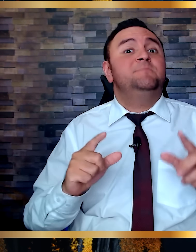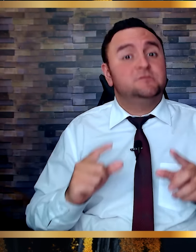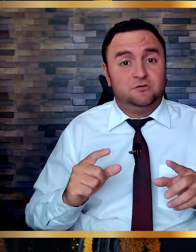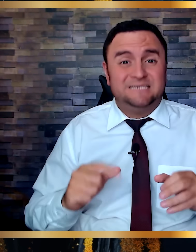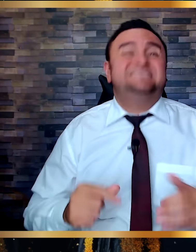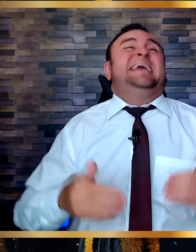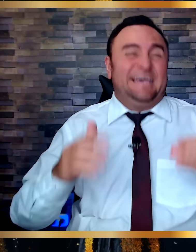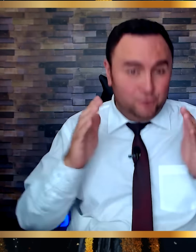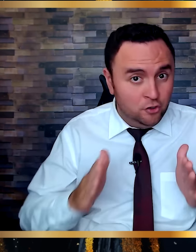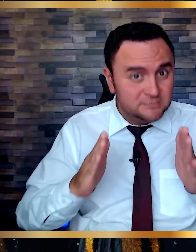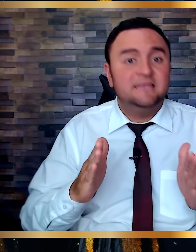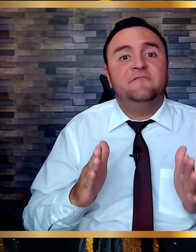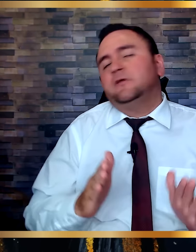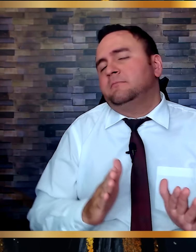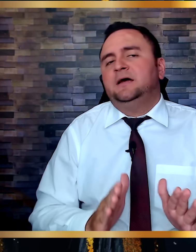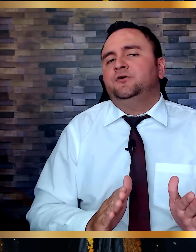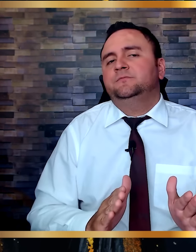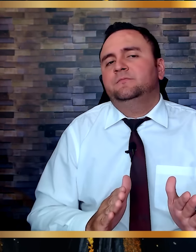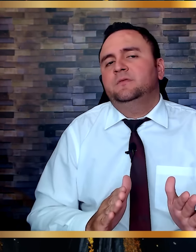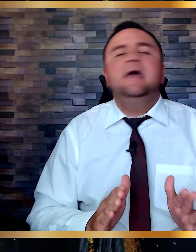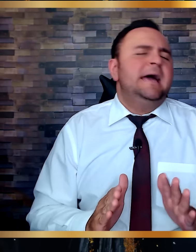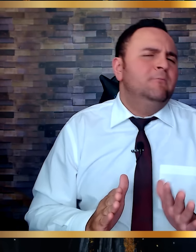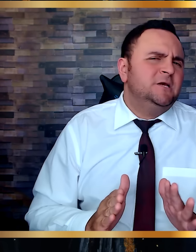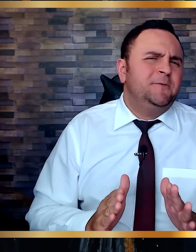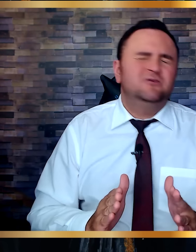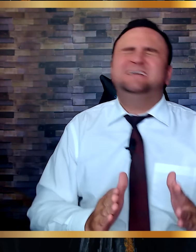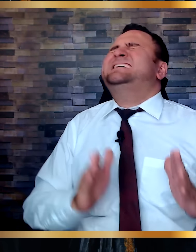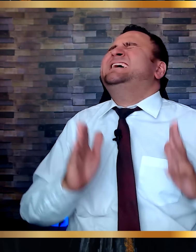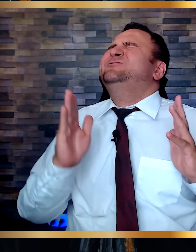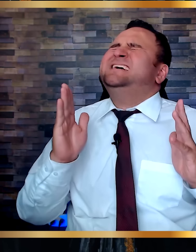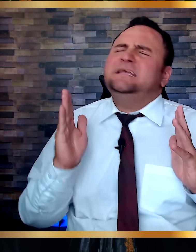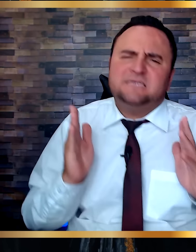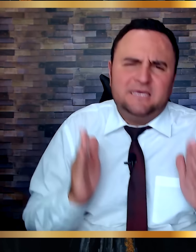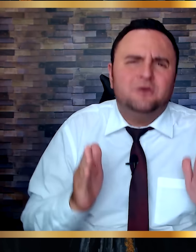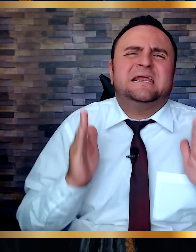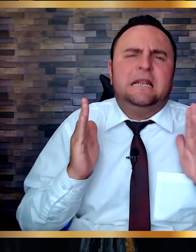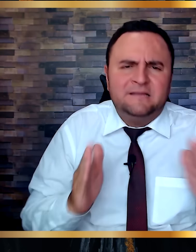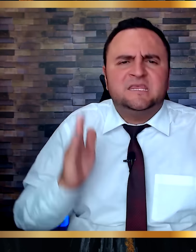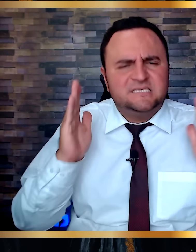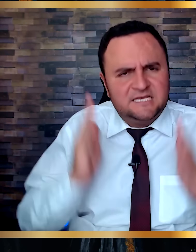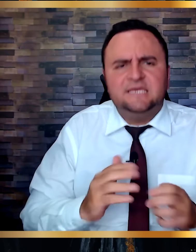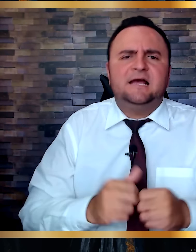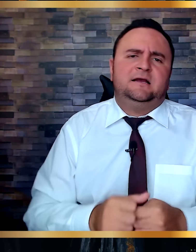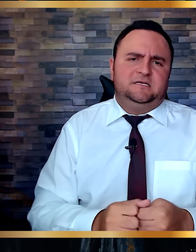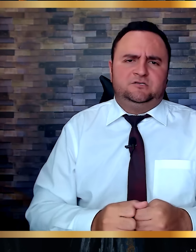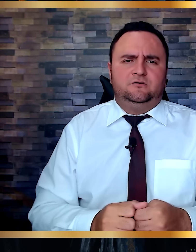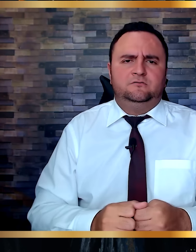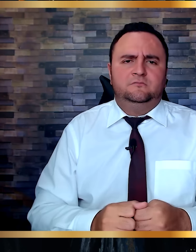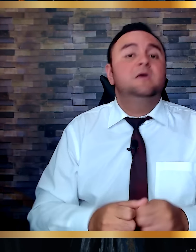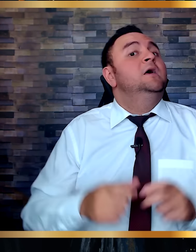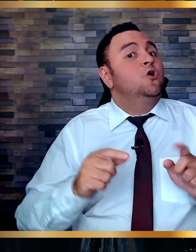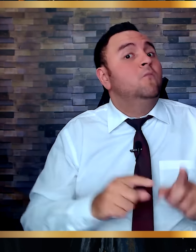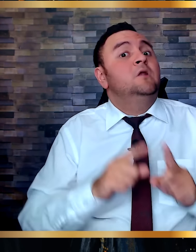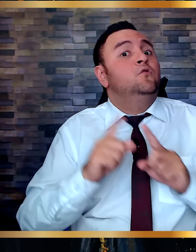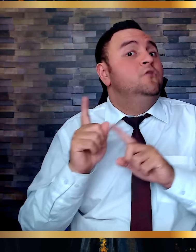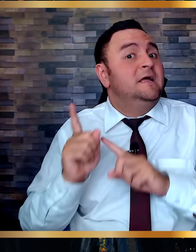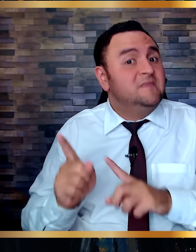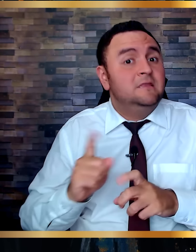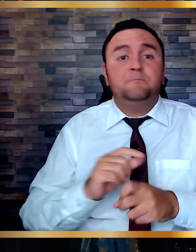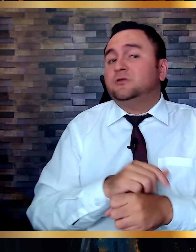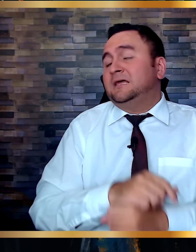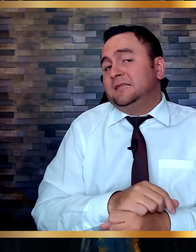muchas personas que no se han afirmado. Hay muchas personas que no se han decidido realmente a seguir a Cristo, como